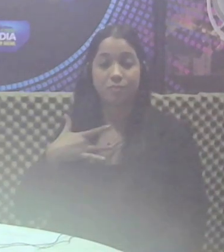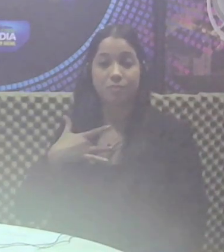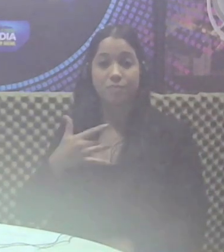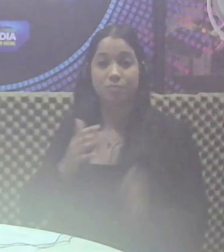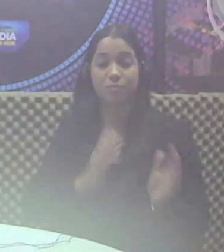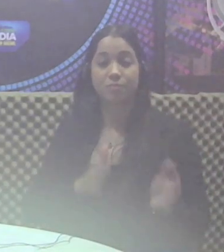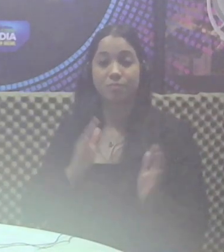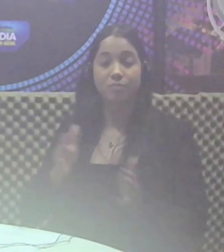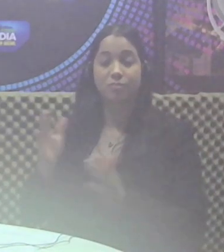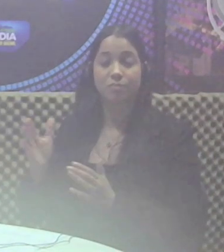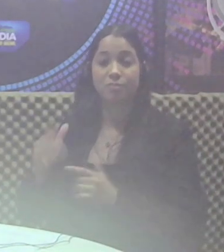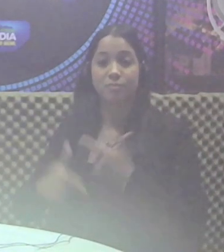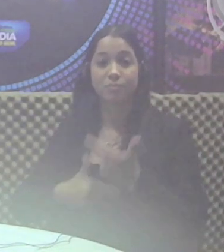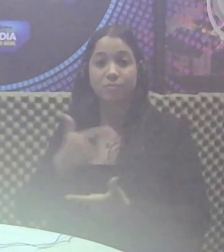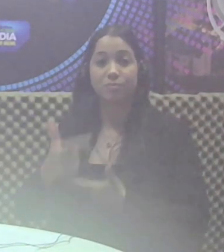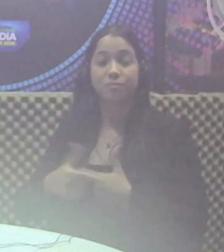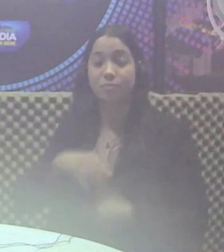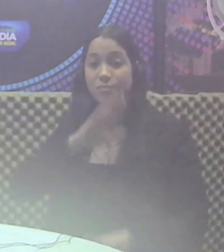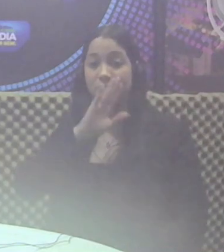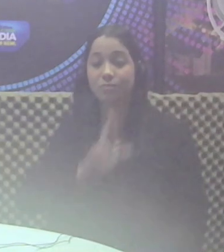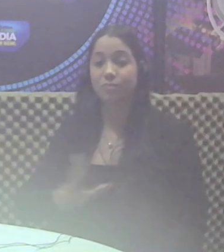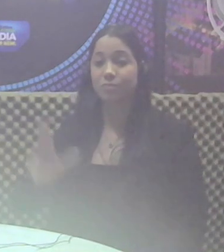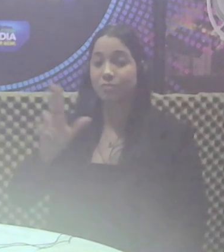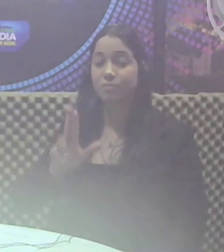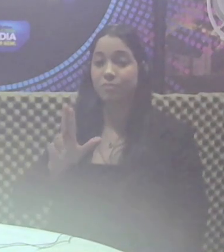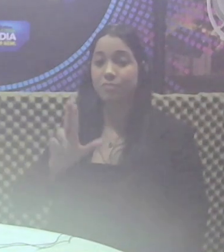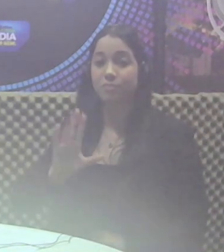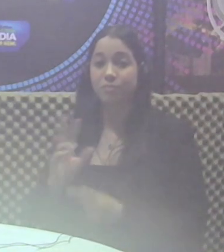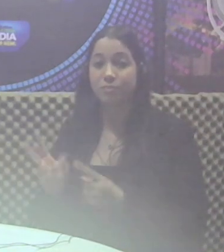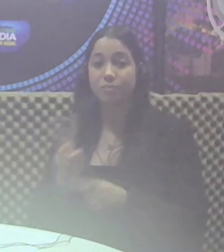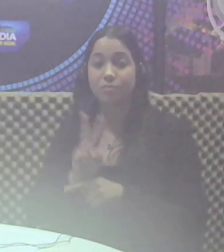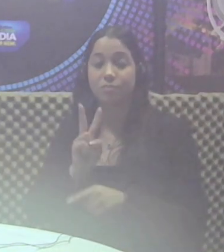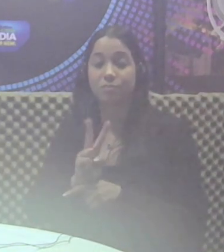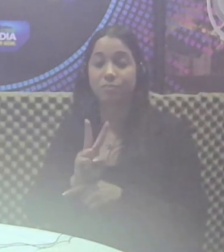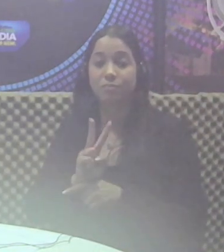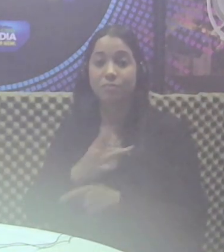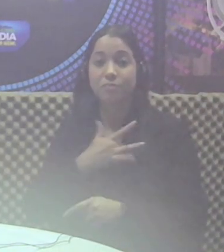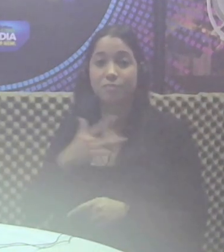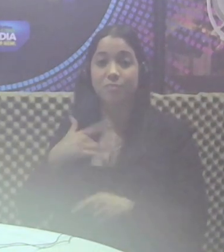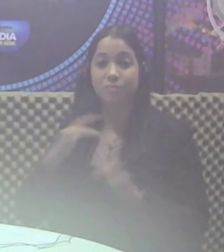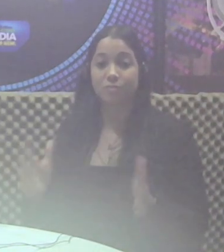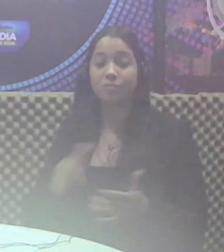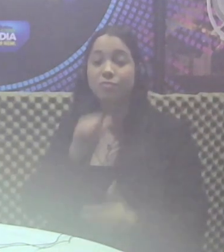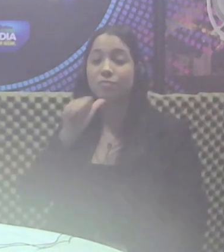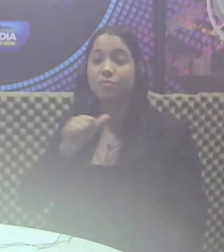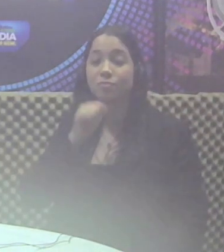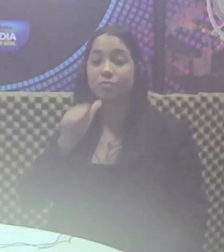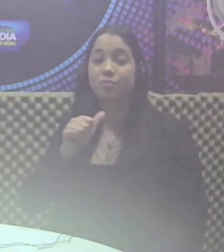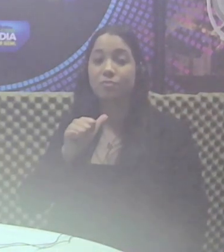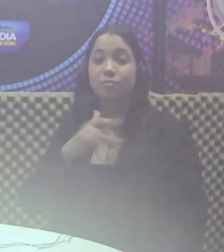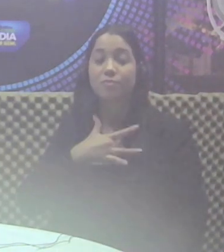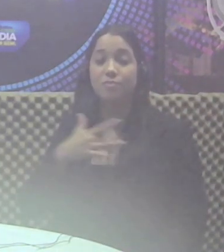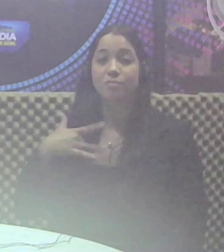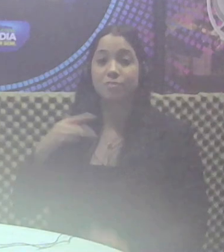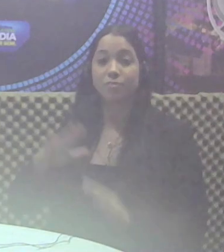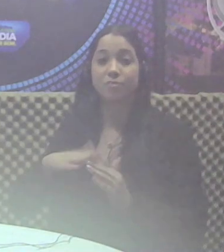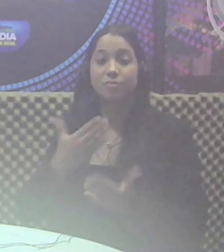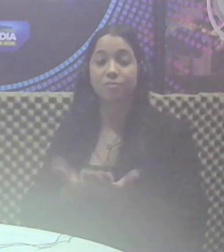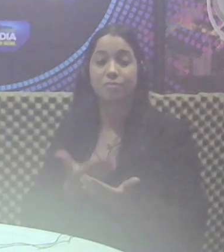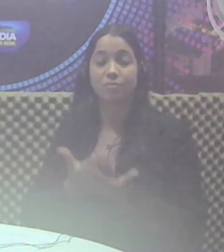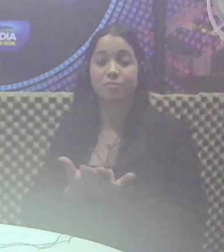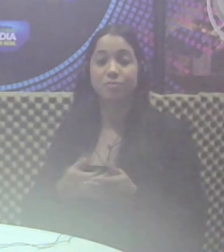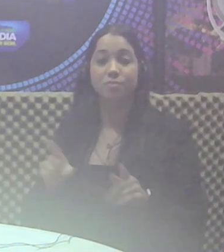dos serviços, o Mãe Uberlândia, Proteção e Promoção da Saúde Menstrual e Saúde na Escola, além